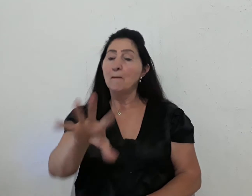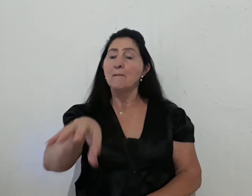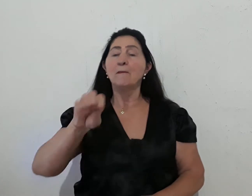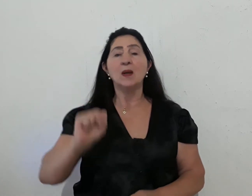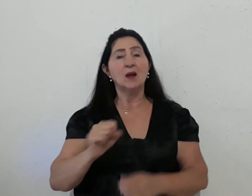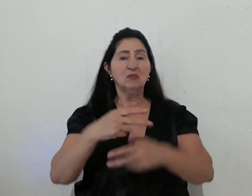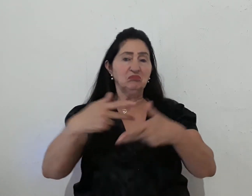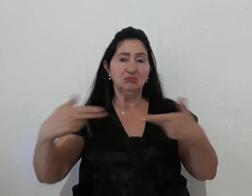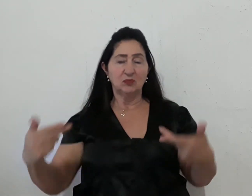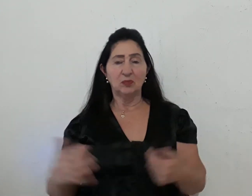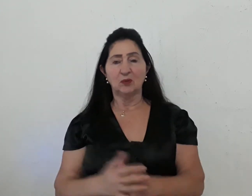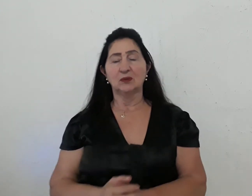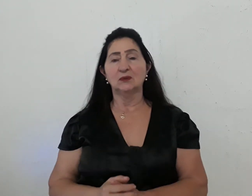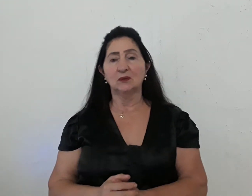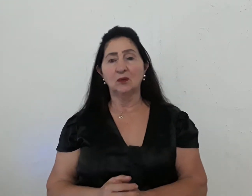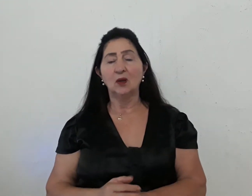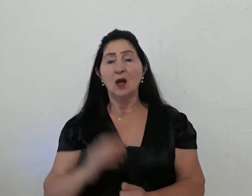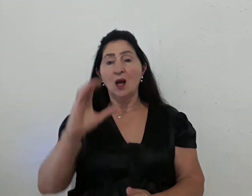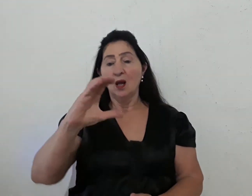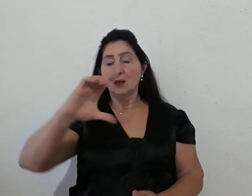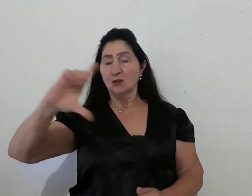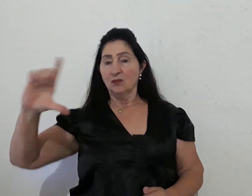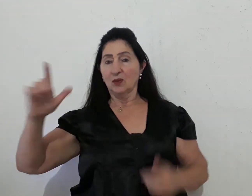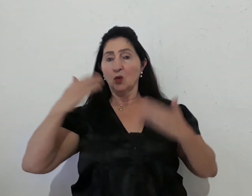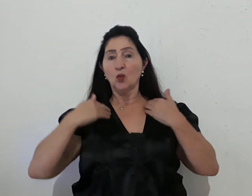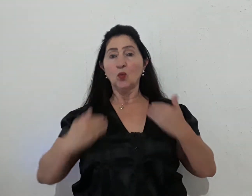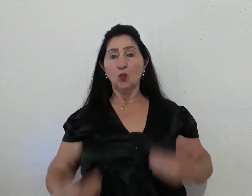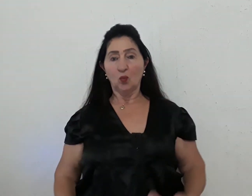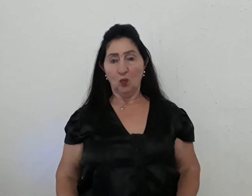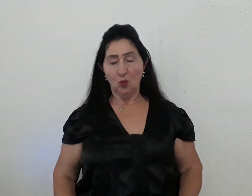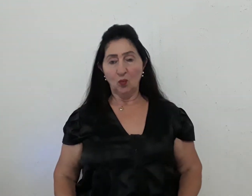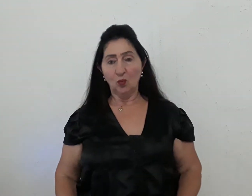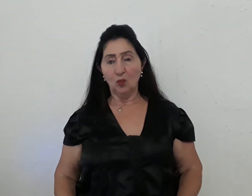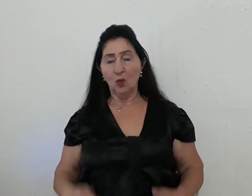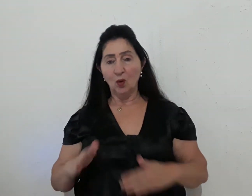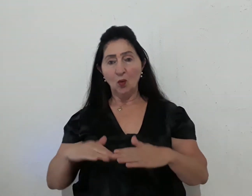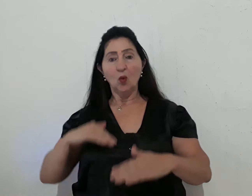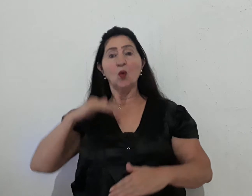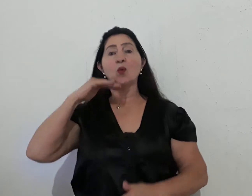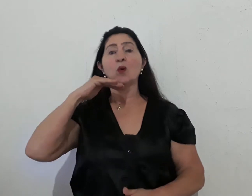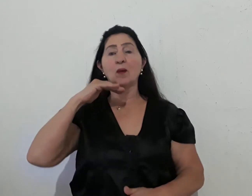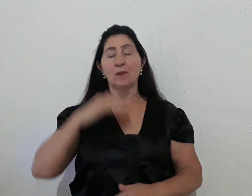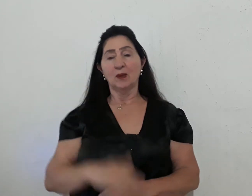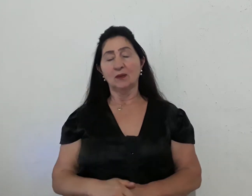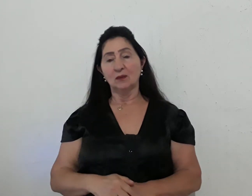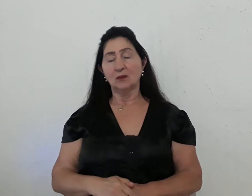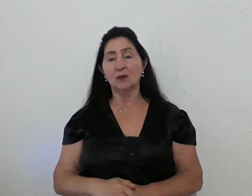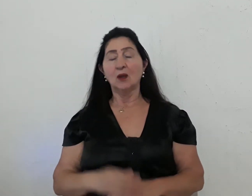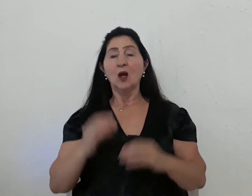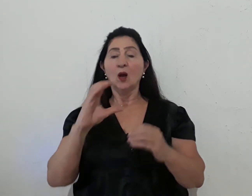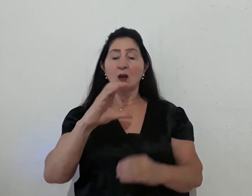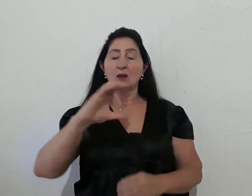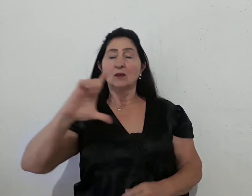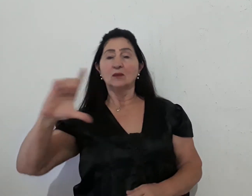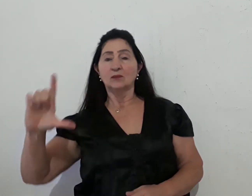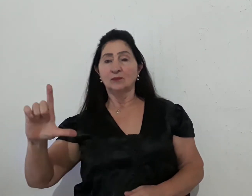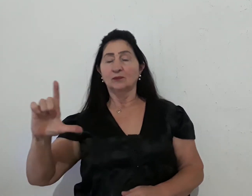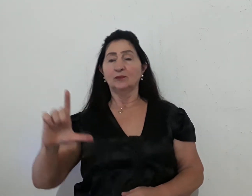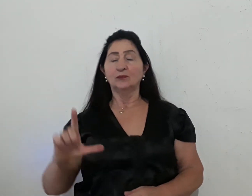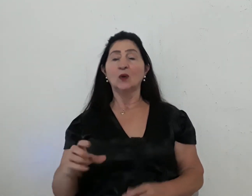Também o classificador do corpo. A parte superior do corpo se torna o classificador, no qual a